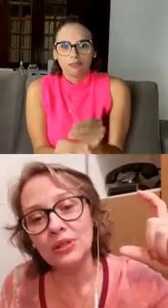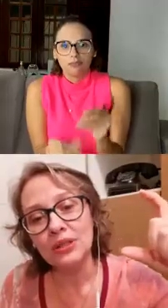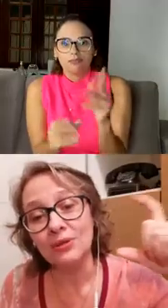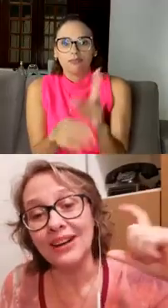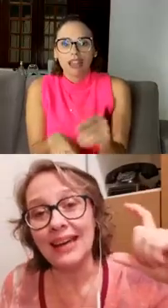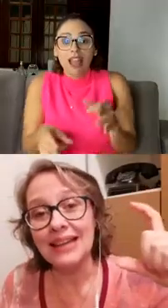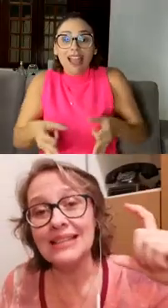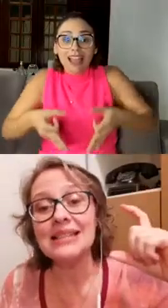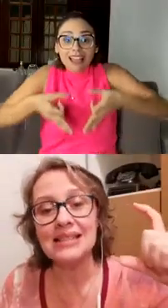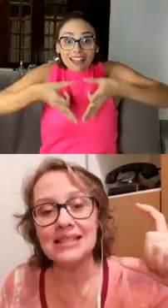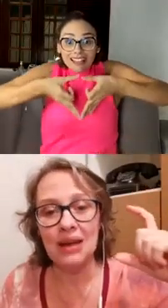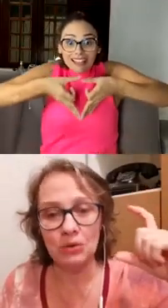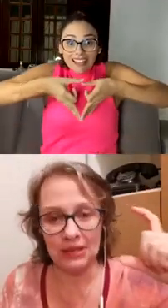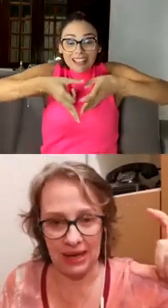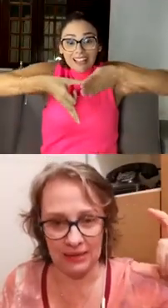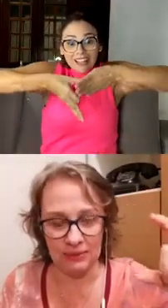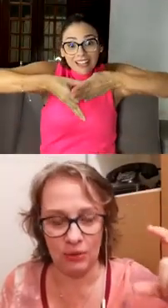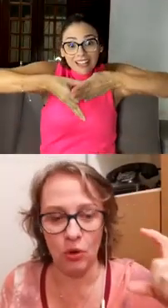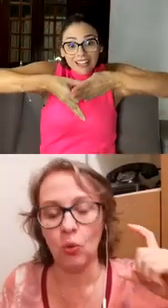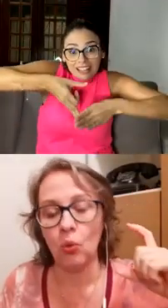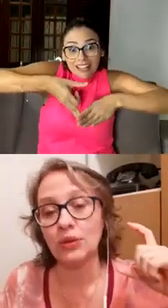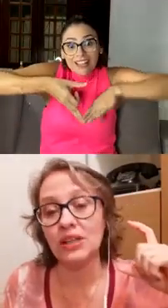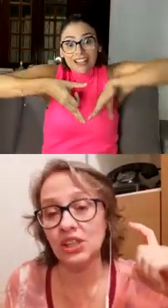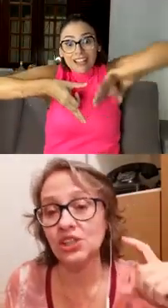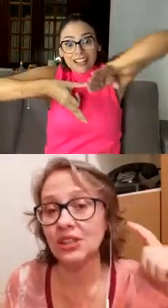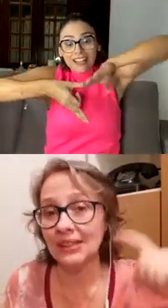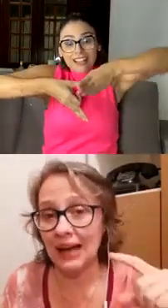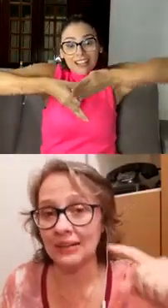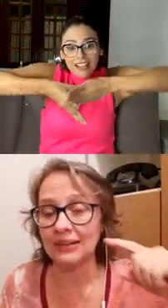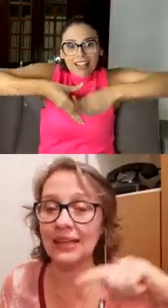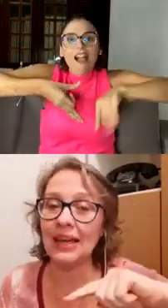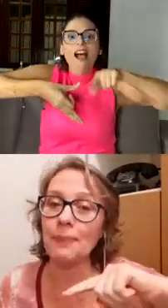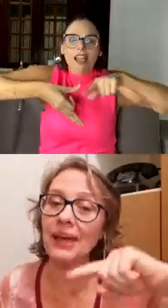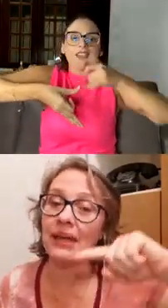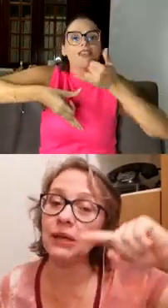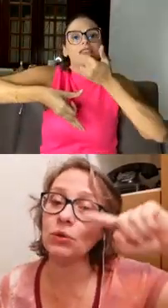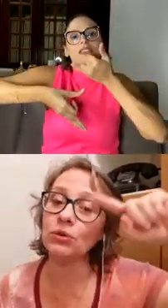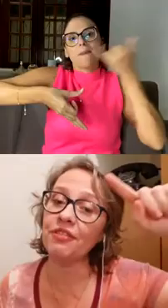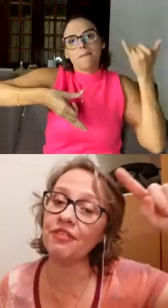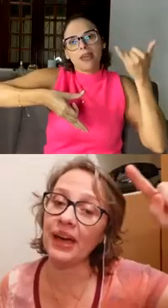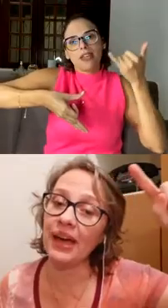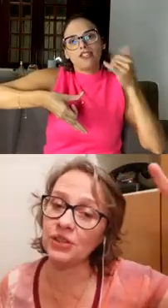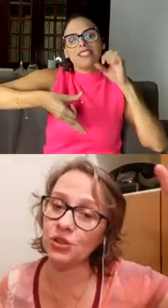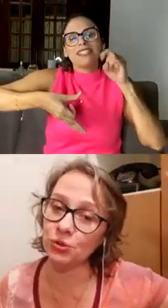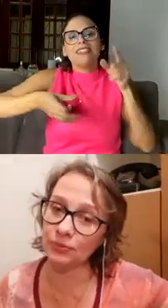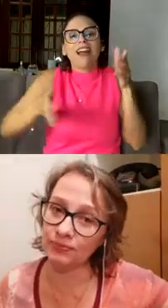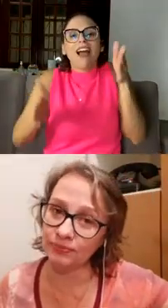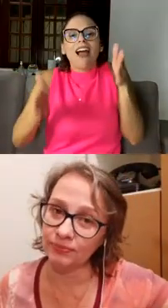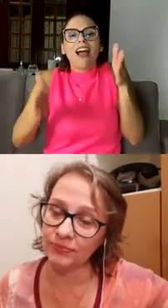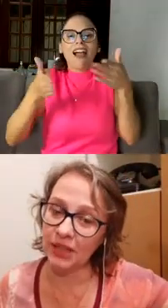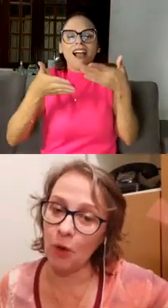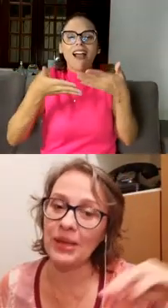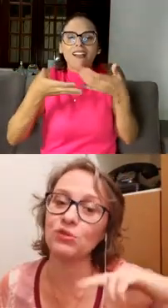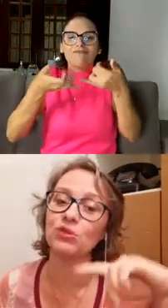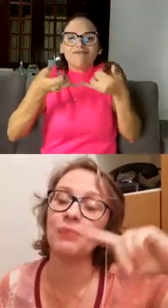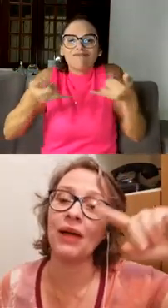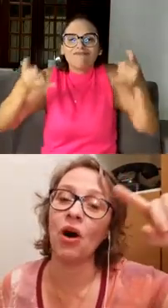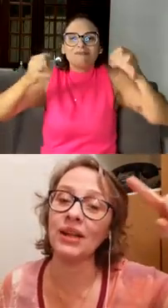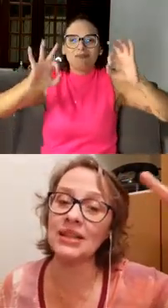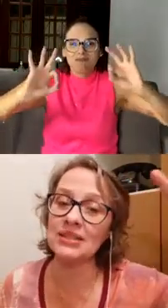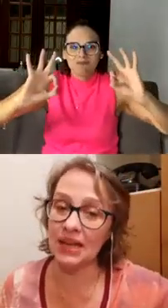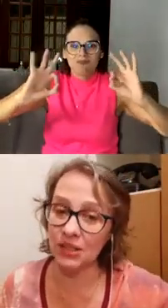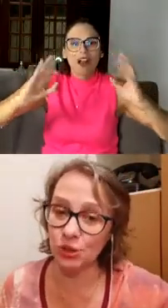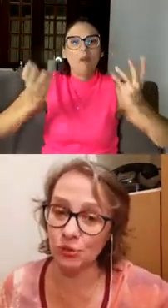do útero, esse sim altera. Quando a gente tá naquele período fértil, que é o período de